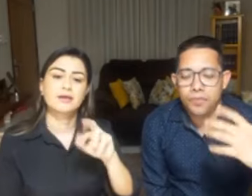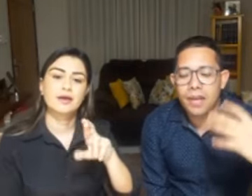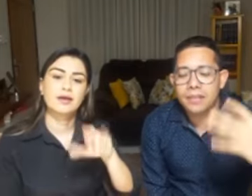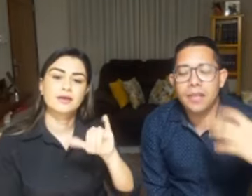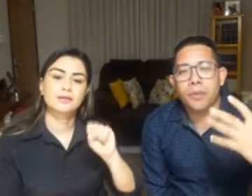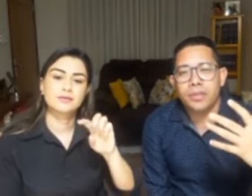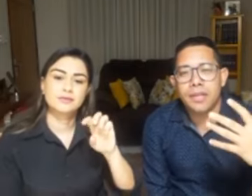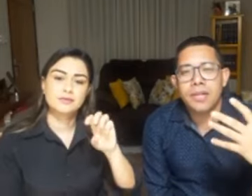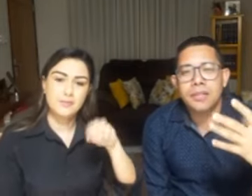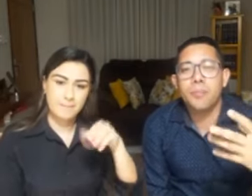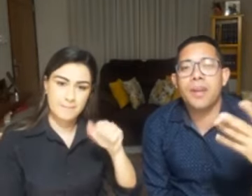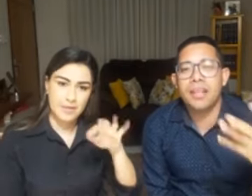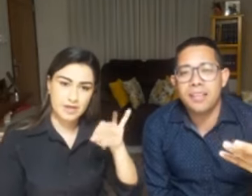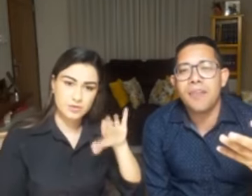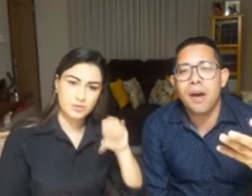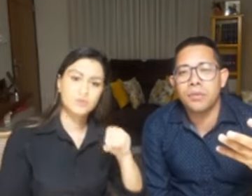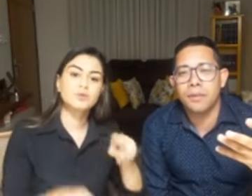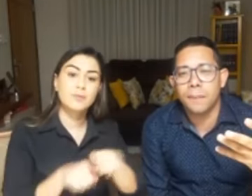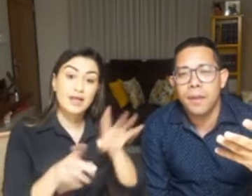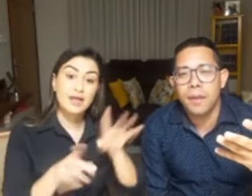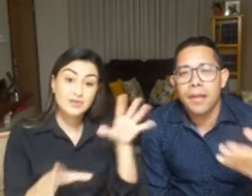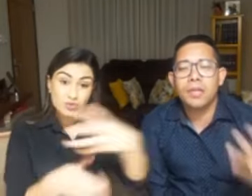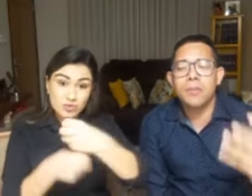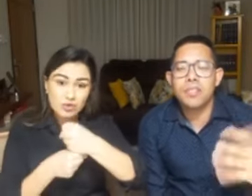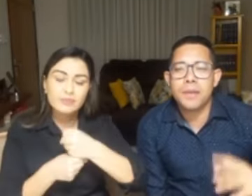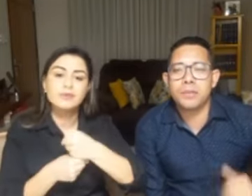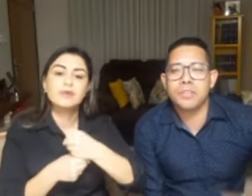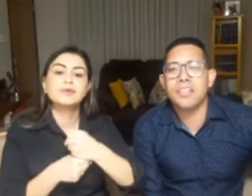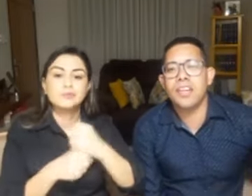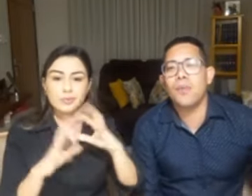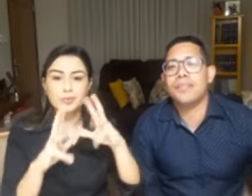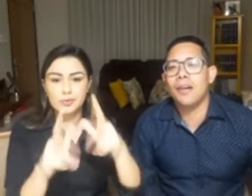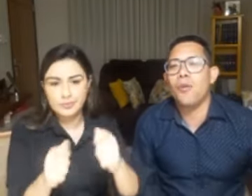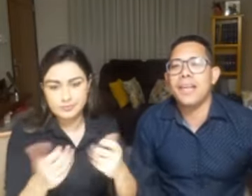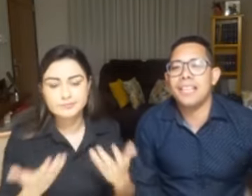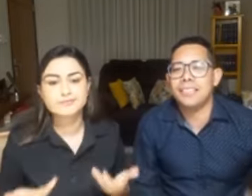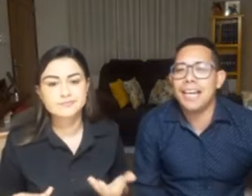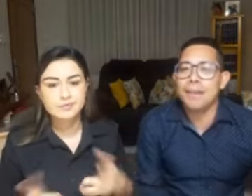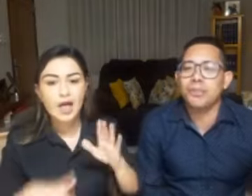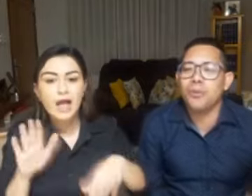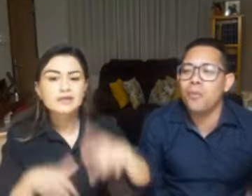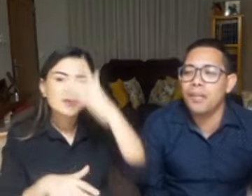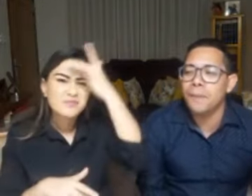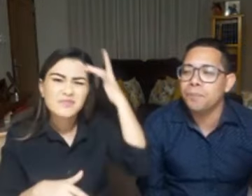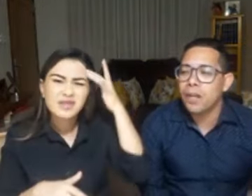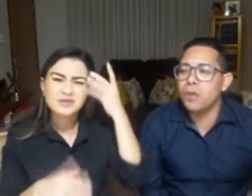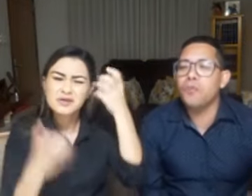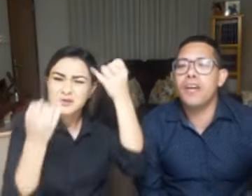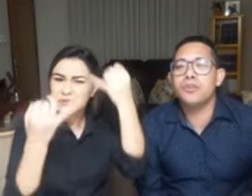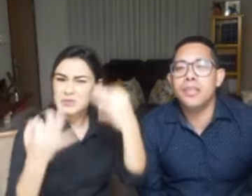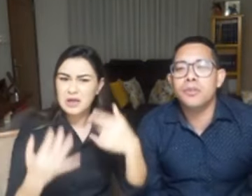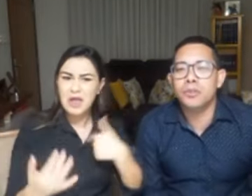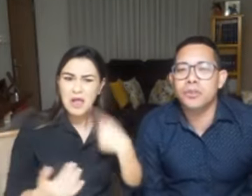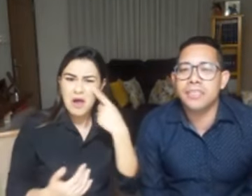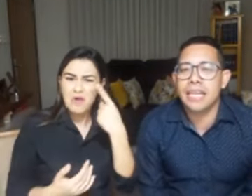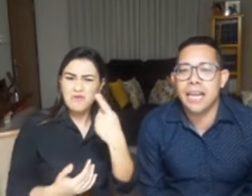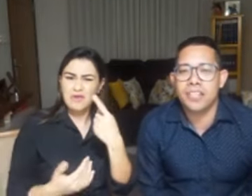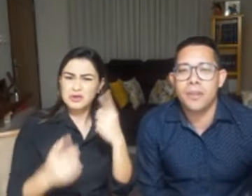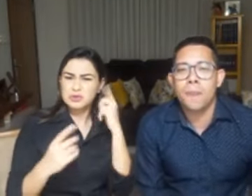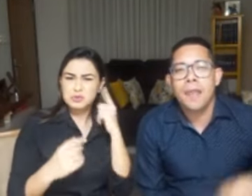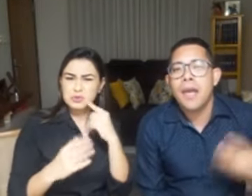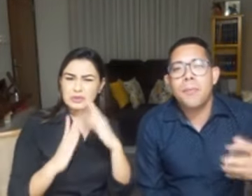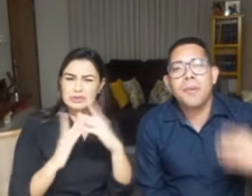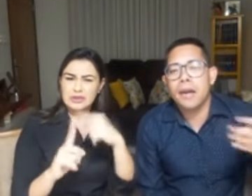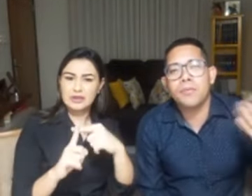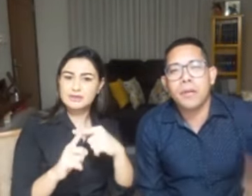gente vê essa importância por essa falta. Então, tem muitas pessoas que chegam até a comentar assim, mas como que eu não vejo tantos surdos na